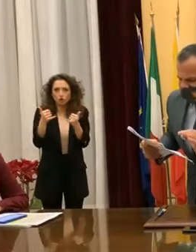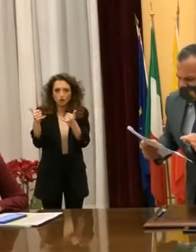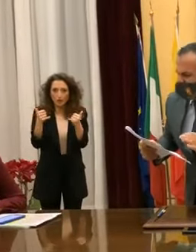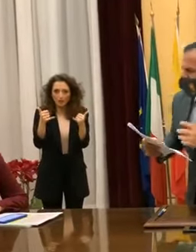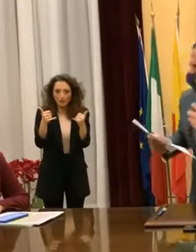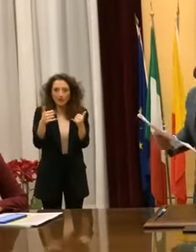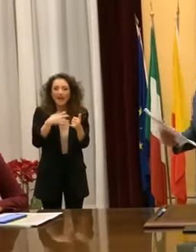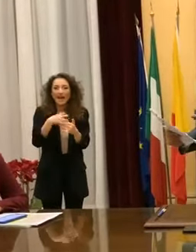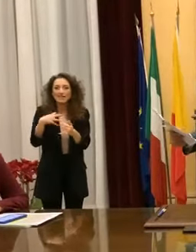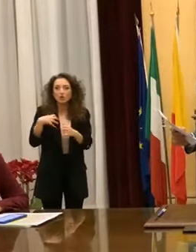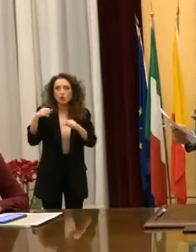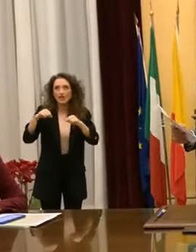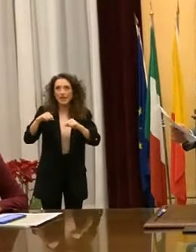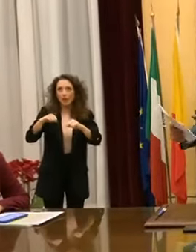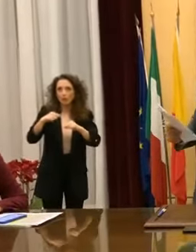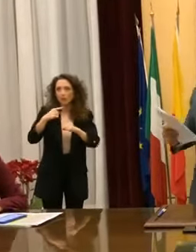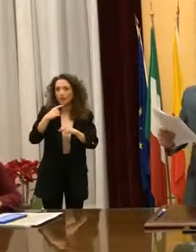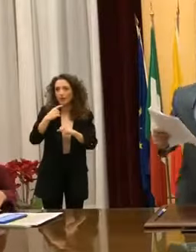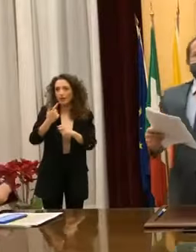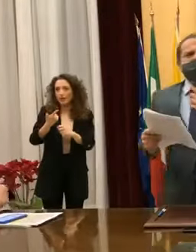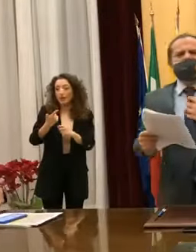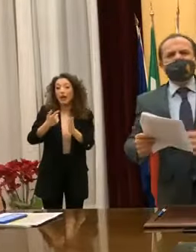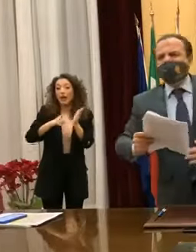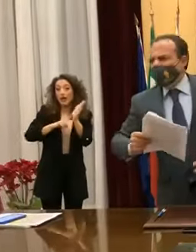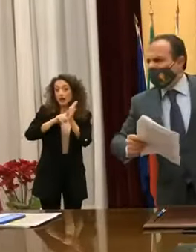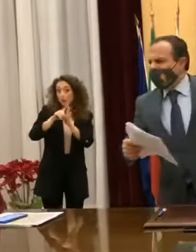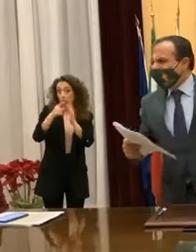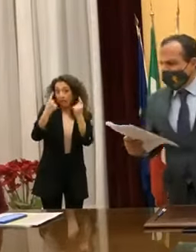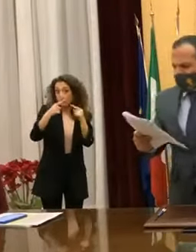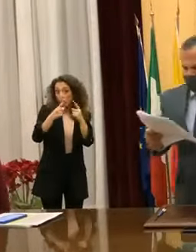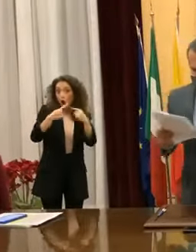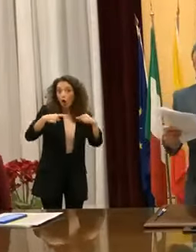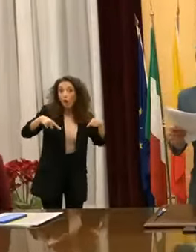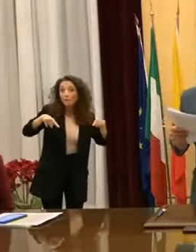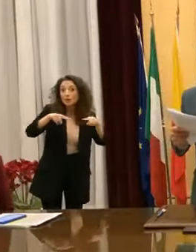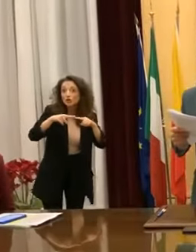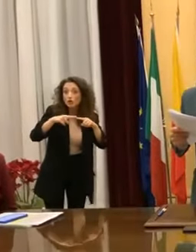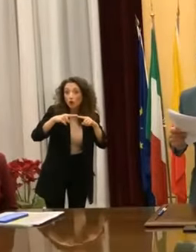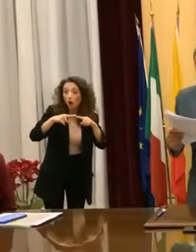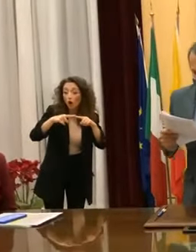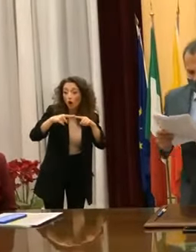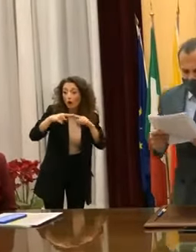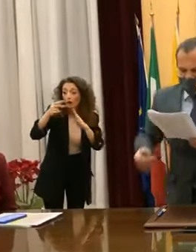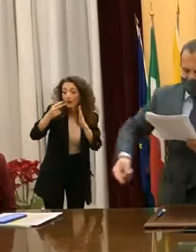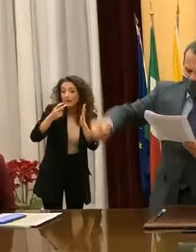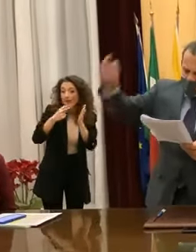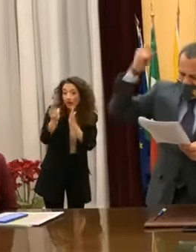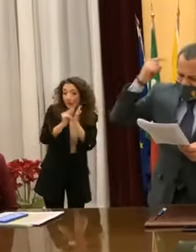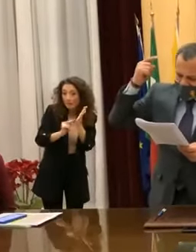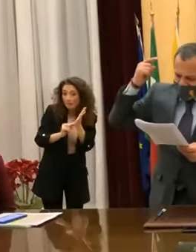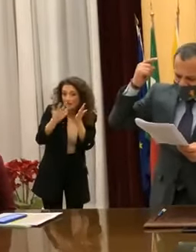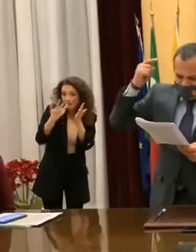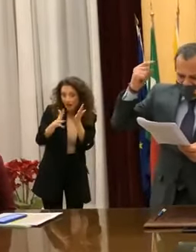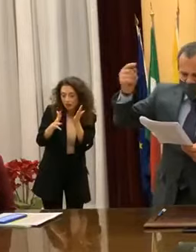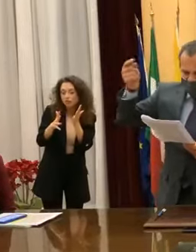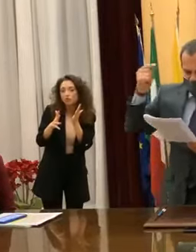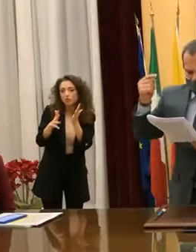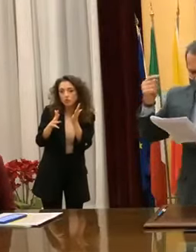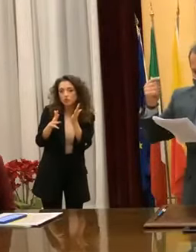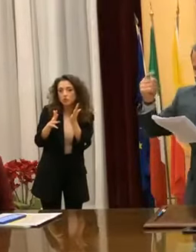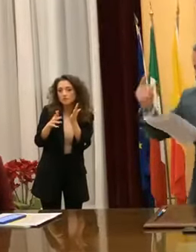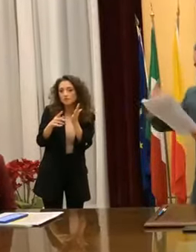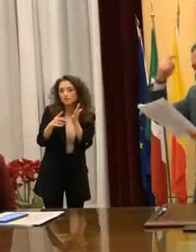salute notifica questi risultati della commissione a Paolo Lapaglia, il quale a sua